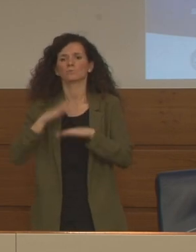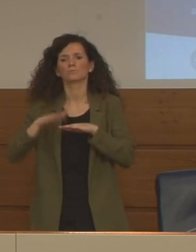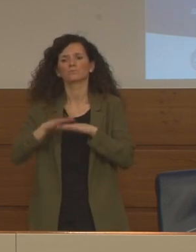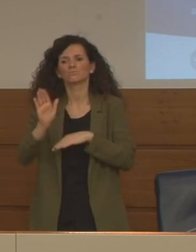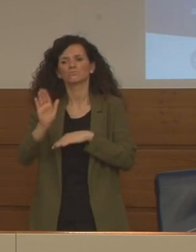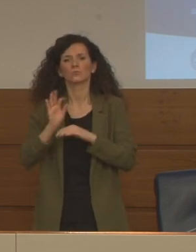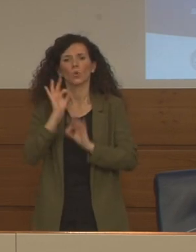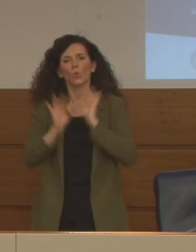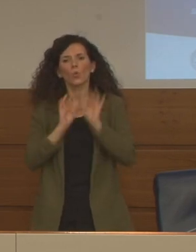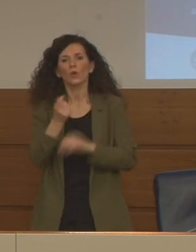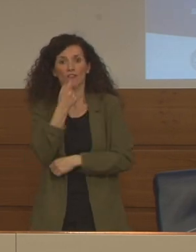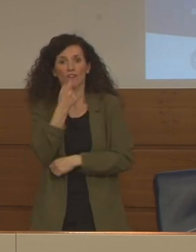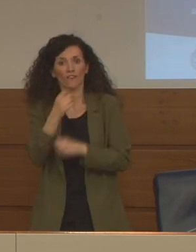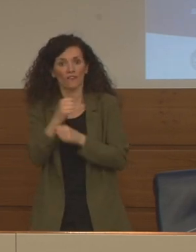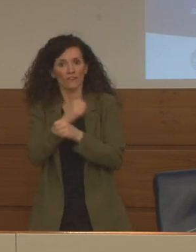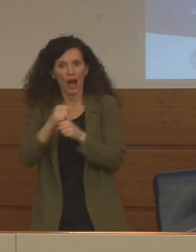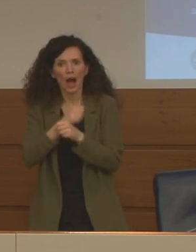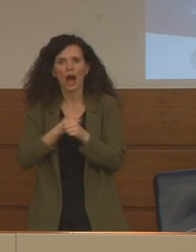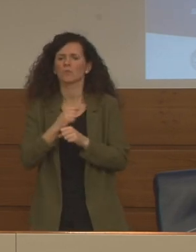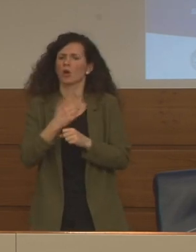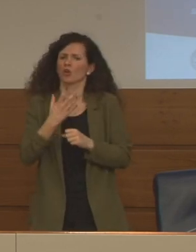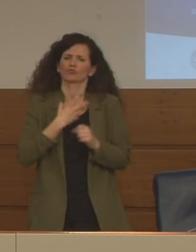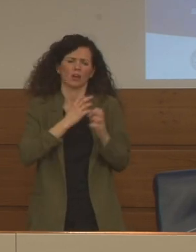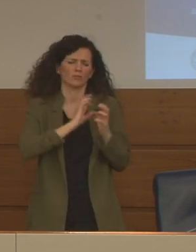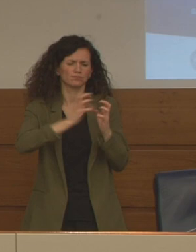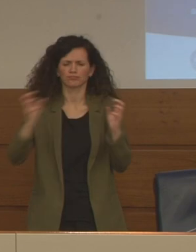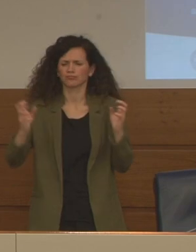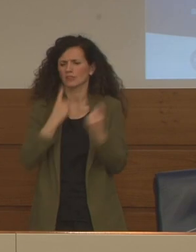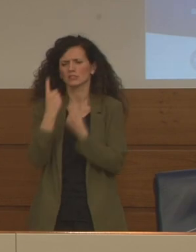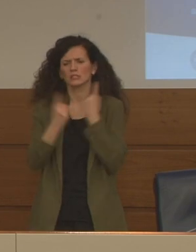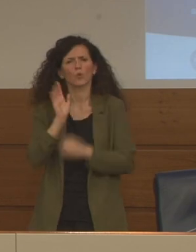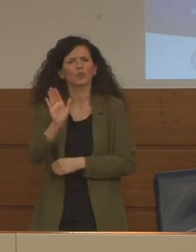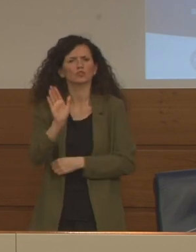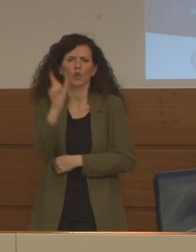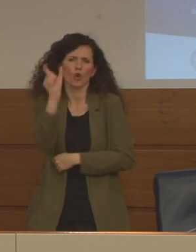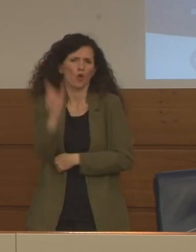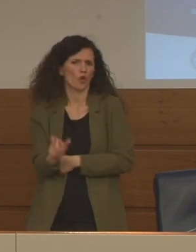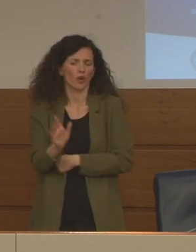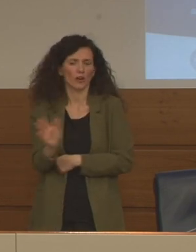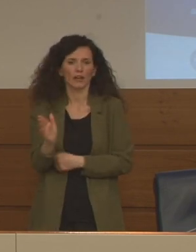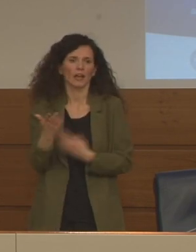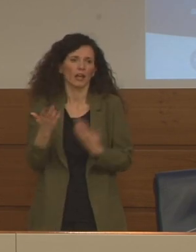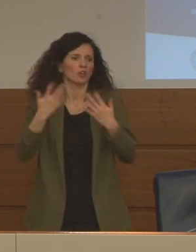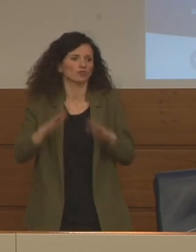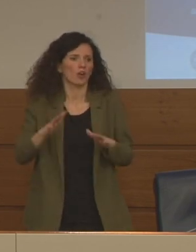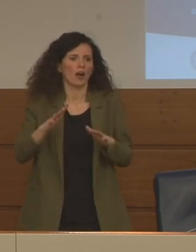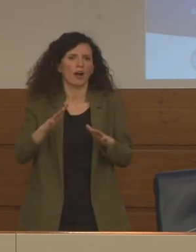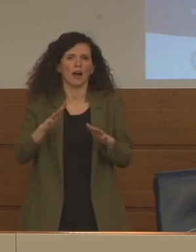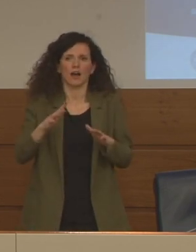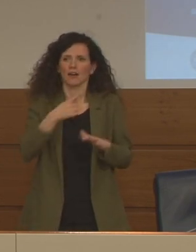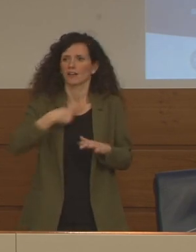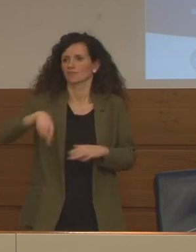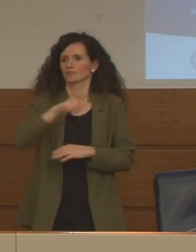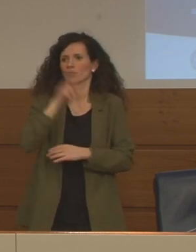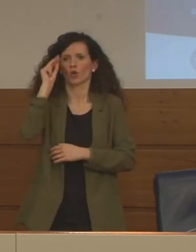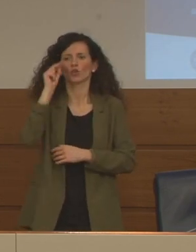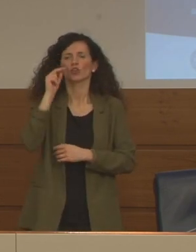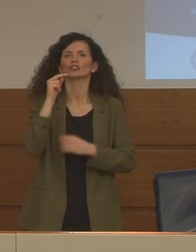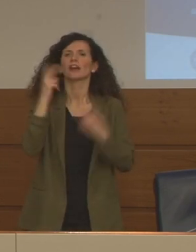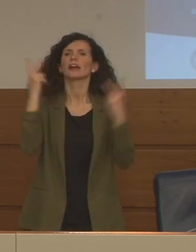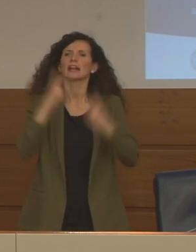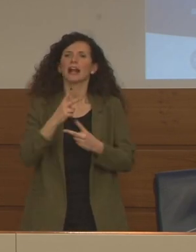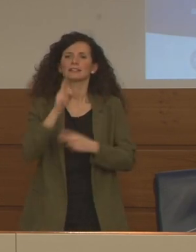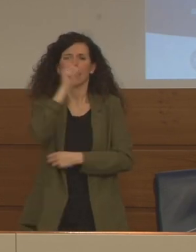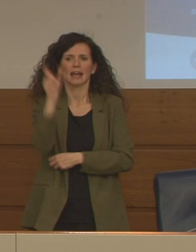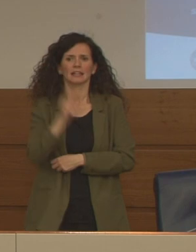probabilmente avranno che c'era tutta una serie di considerazioni che peraltro sono note nella realtà italiana perché grazie al cielo abbiamo anche